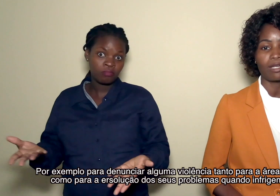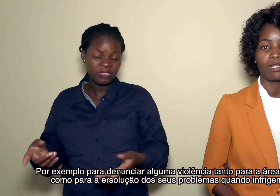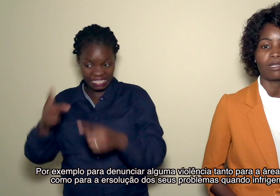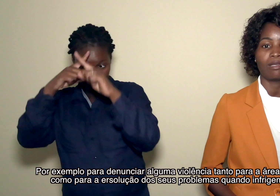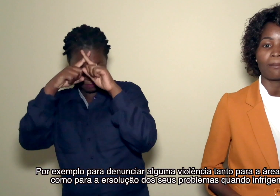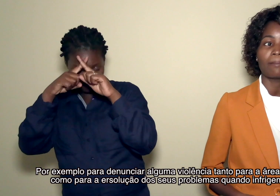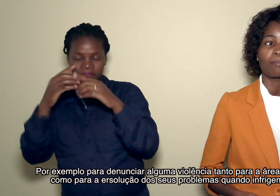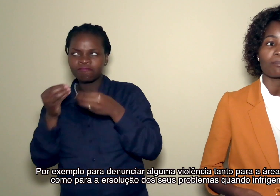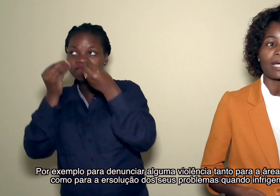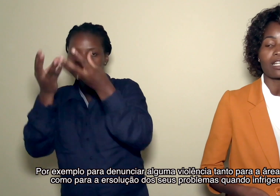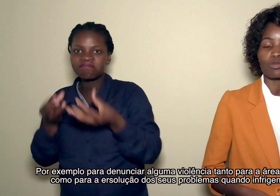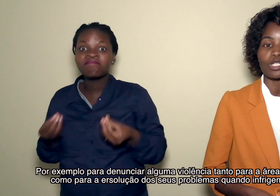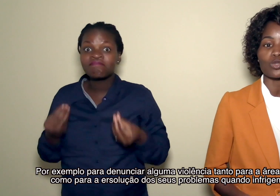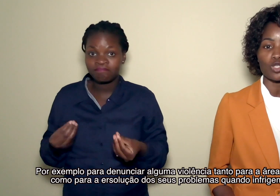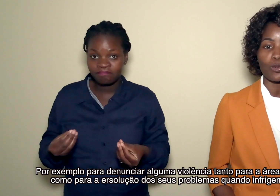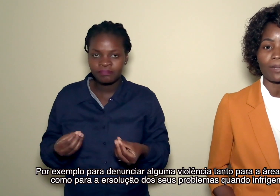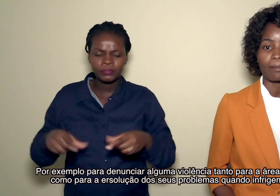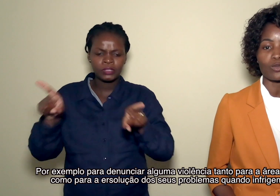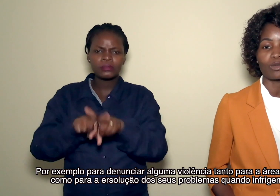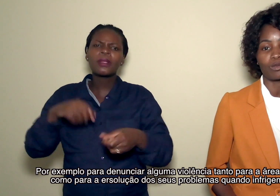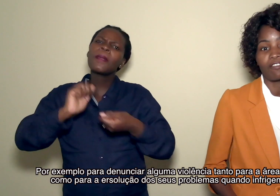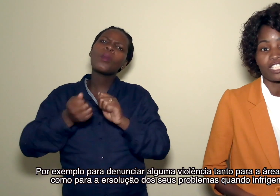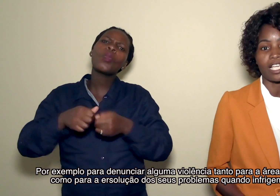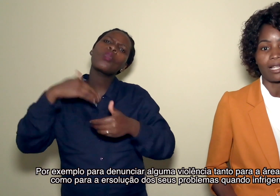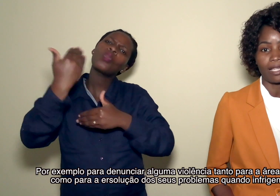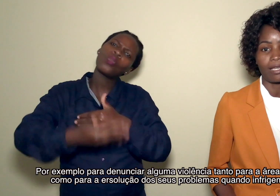também para a resolução dos seus problemas.